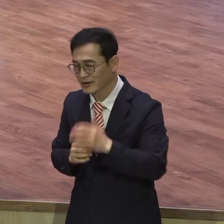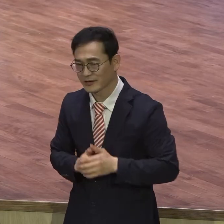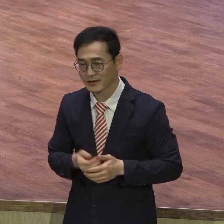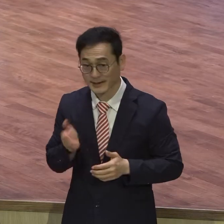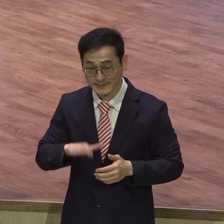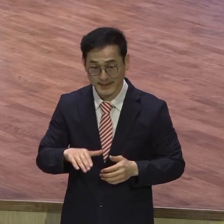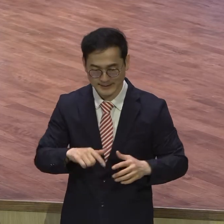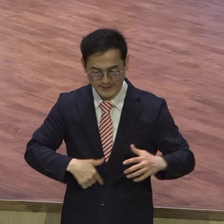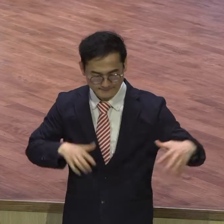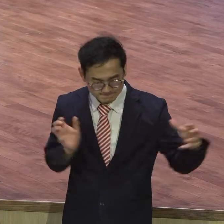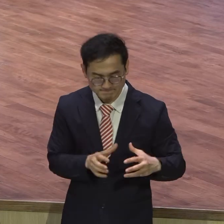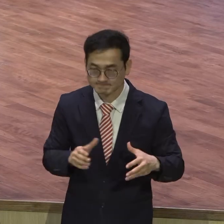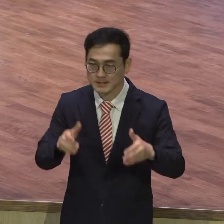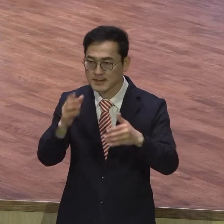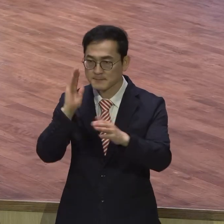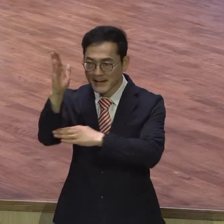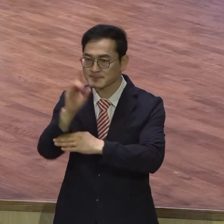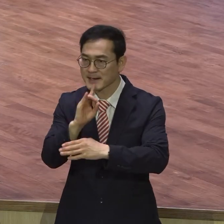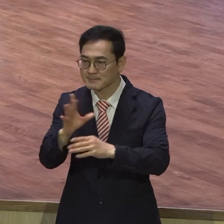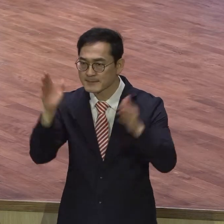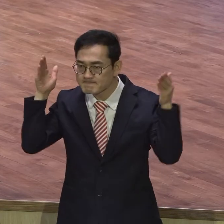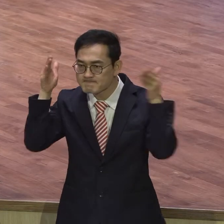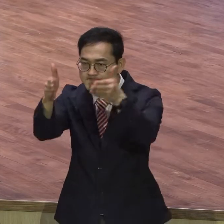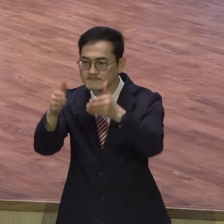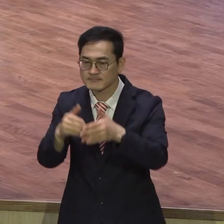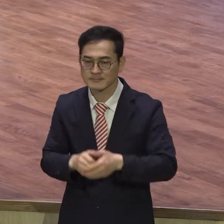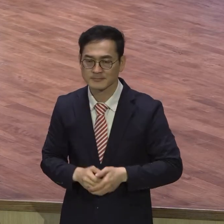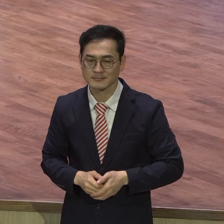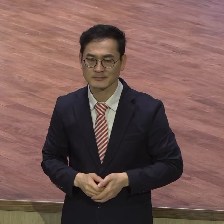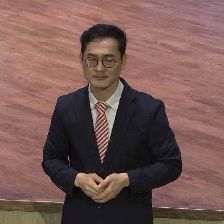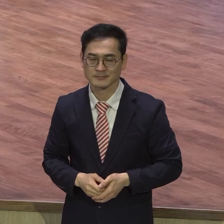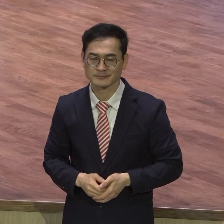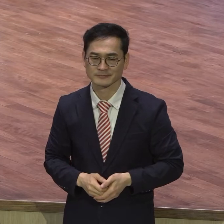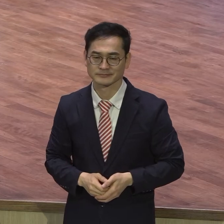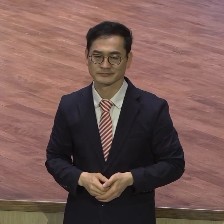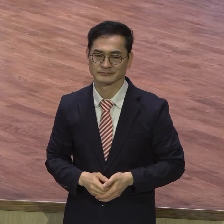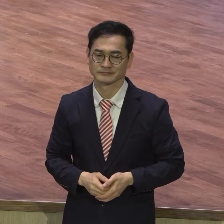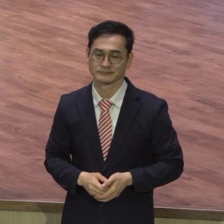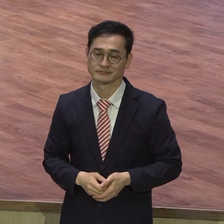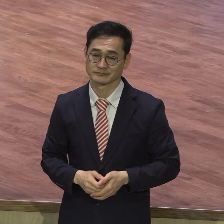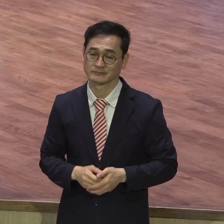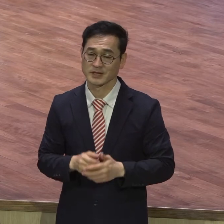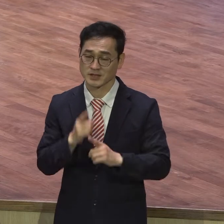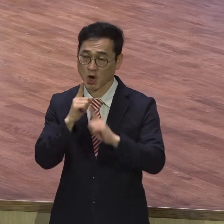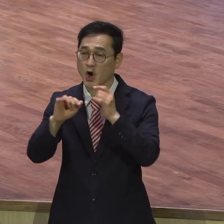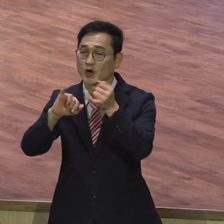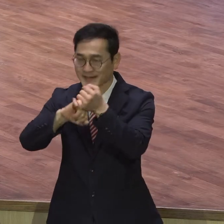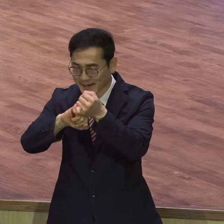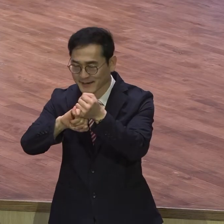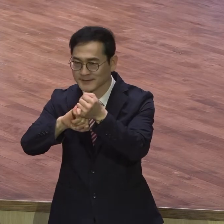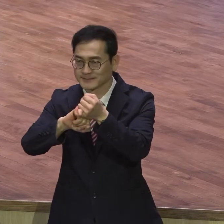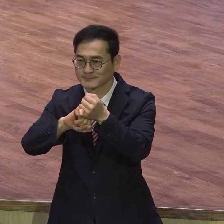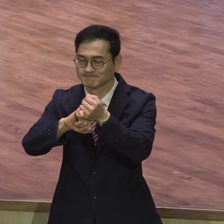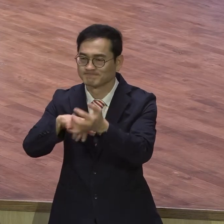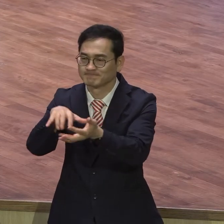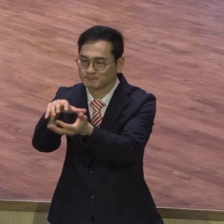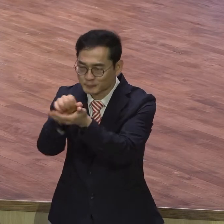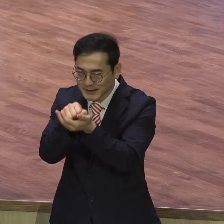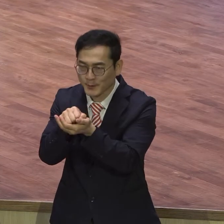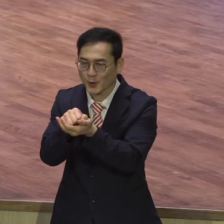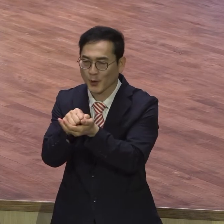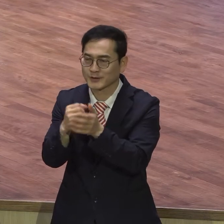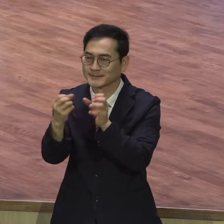집중적으로 그렇게 메시지만 들을 수 있는 언약의 응답의 자리로 그렇게 나가게 되고 또 포럼